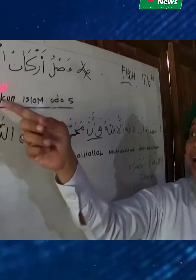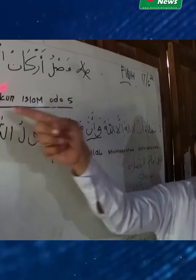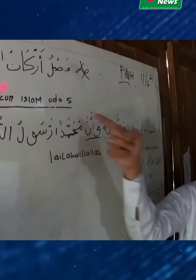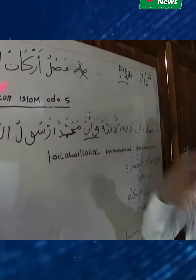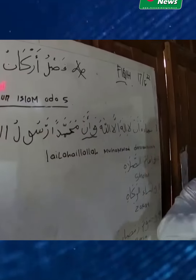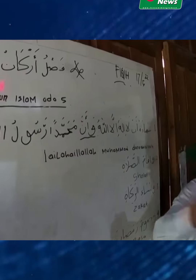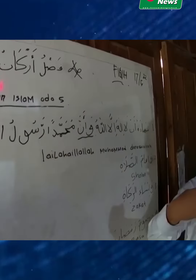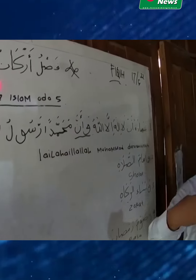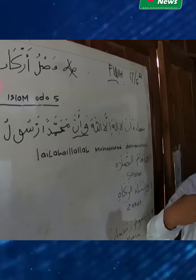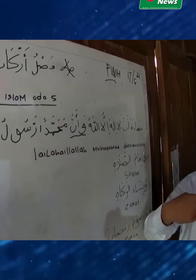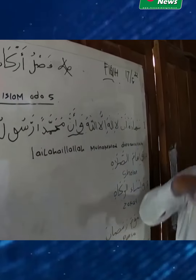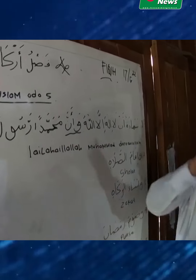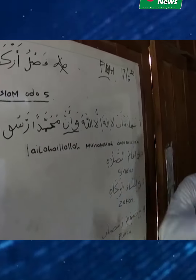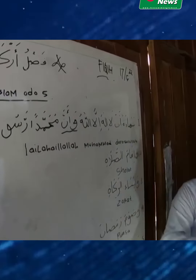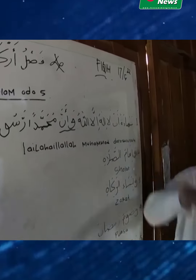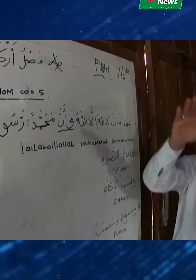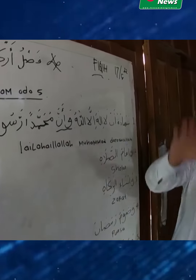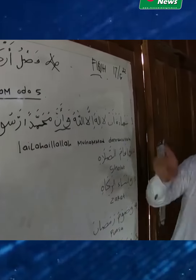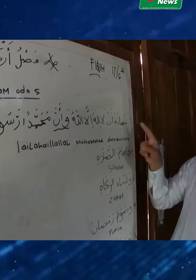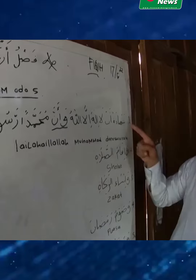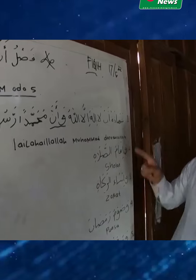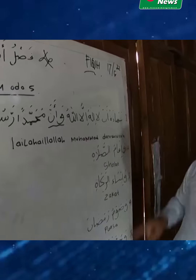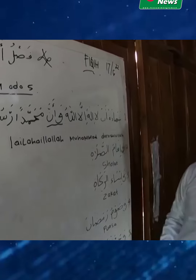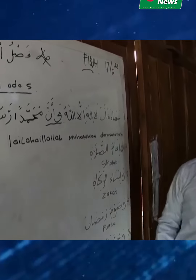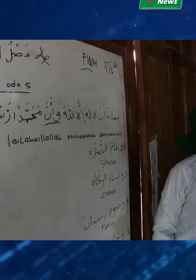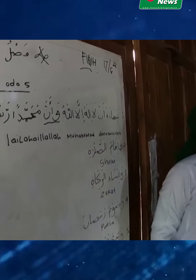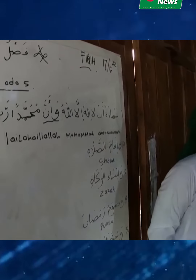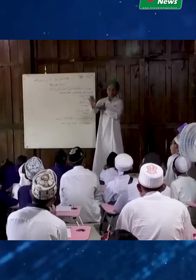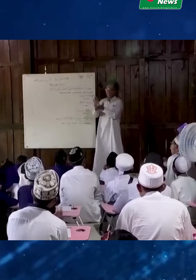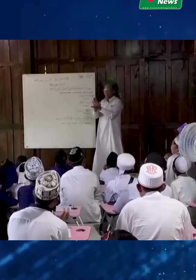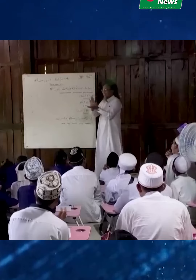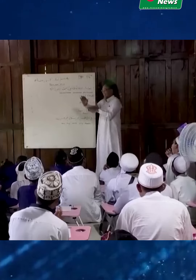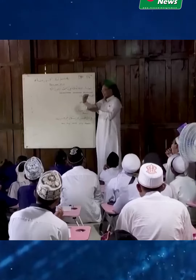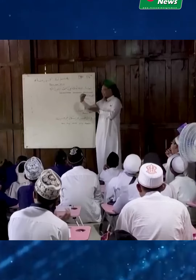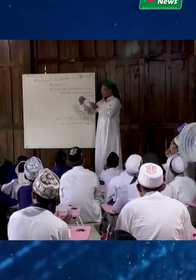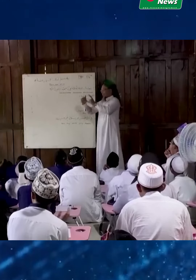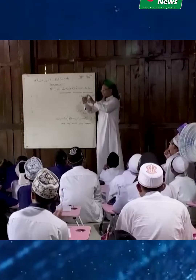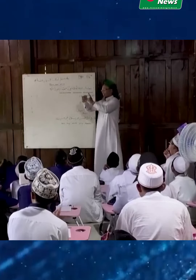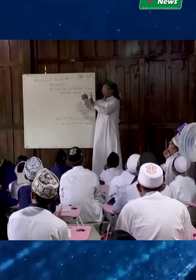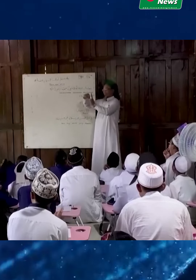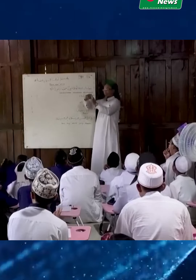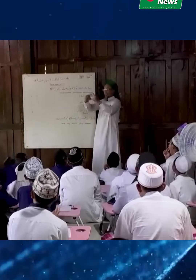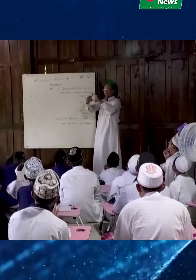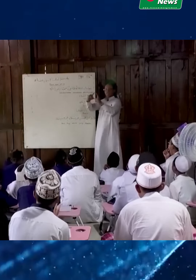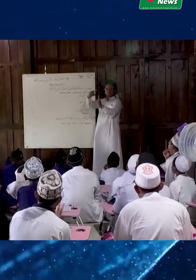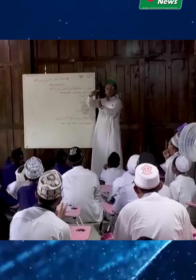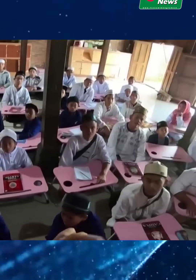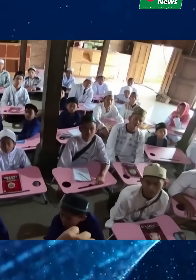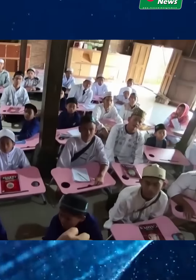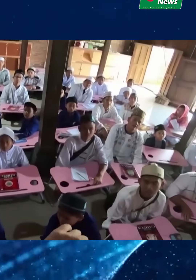ইশারায় কোরআন তেলাওয়াত শিখাতে দেখা যায়। বিশেষ এই মাদ্রাসার অবস্থান ইন্দোনেশিয়া জাভা দ্বীপের ইয়োগাকর্তায়। এর প্রতিষ্ঠাতা আব্দুল কাহফি